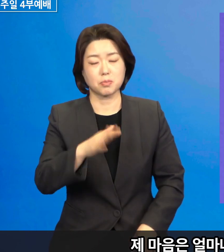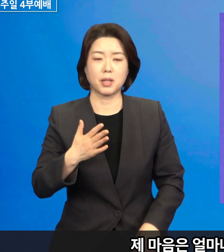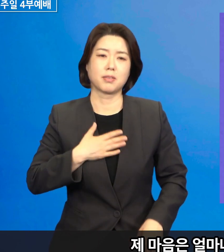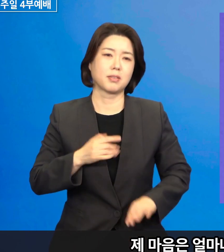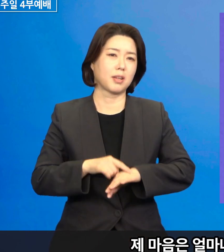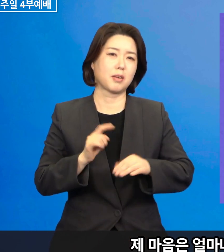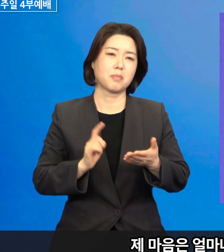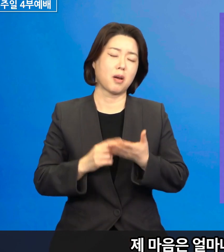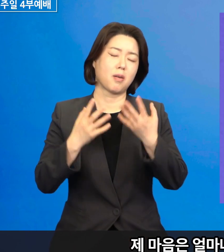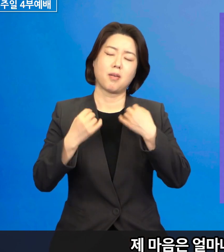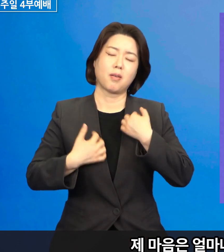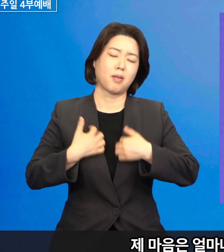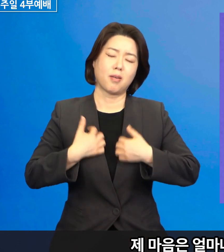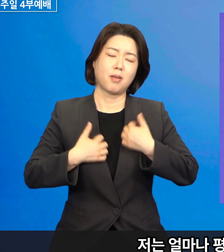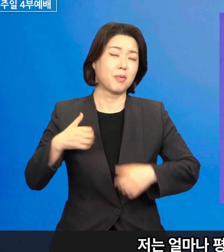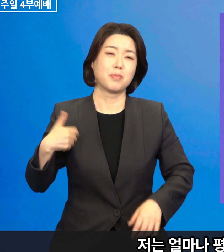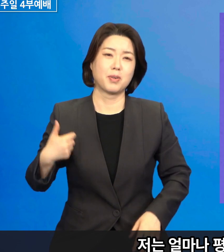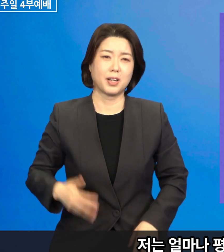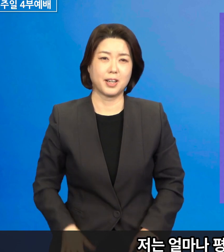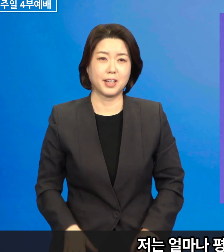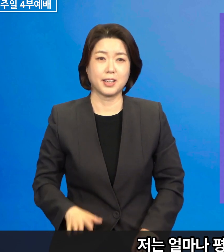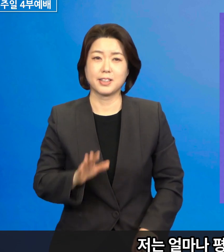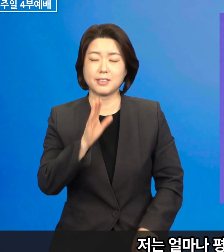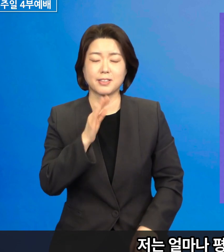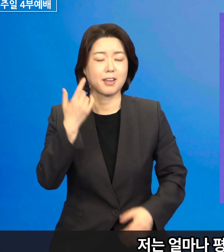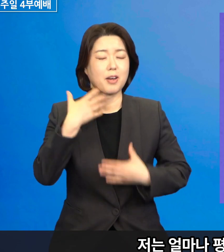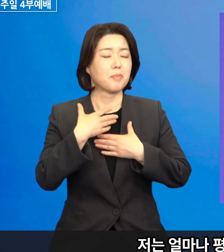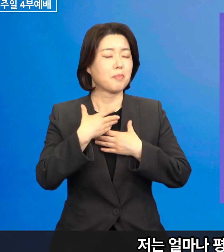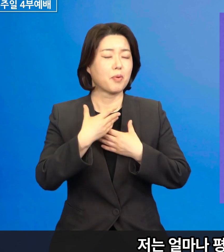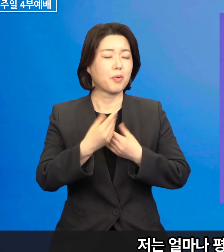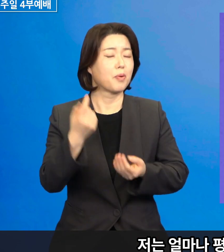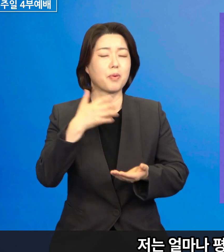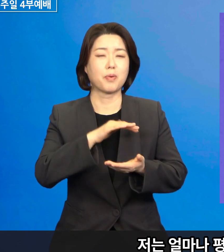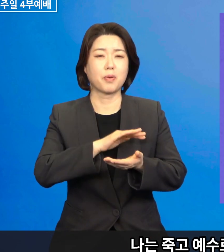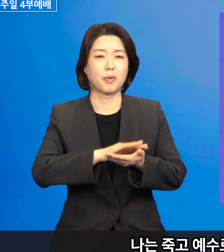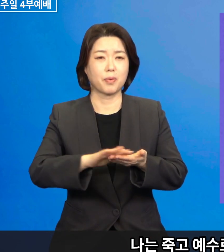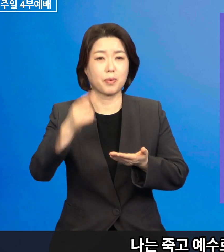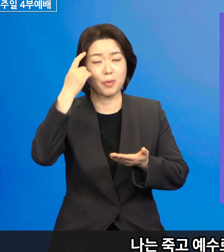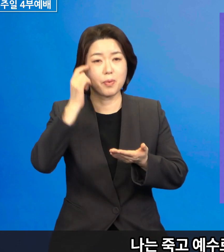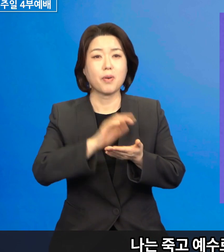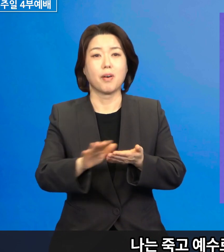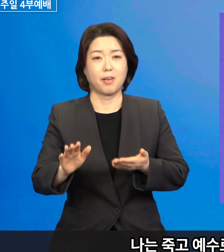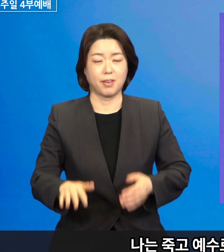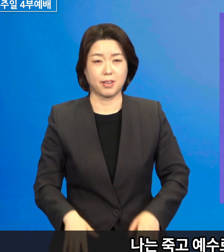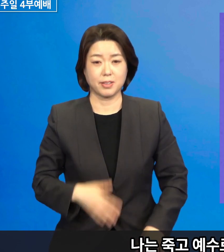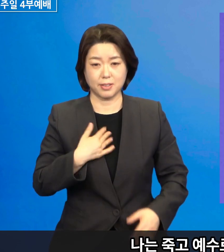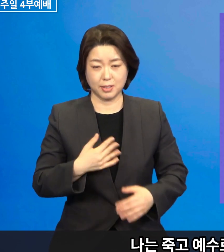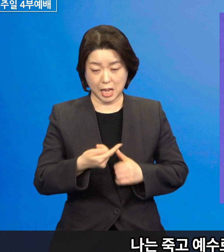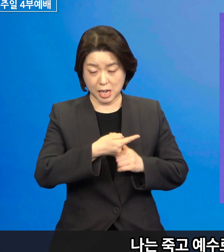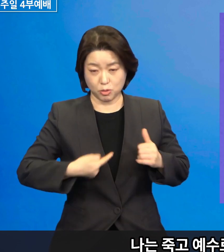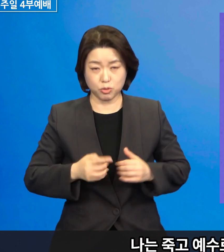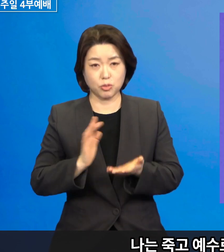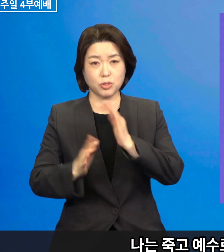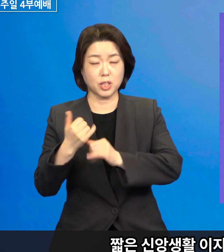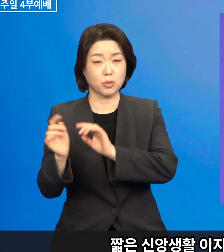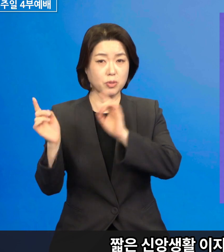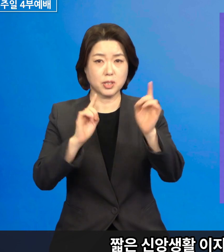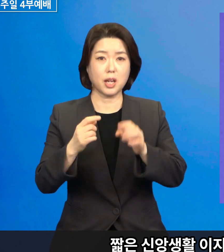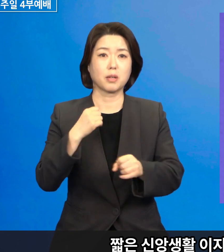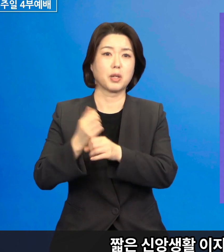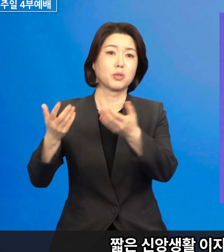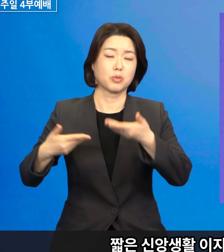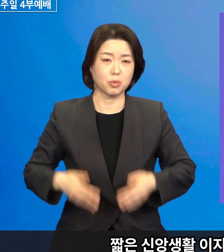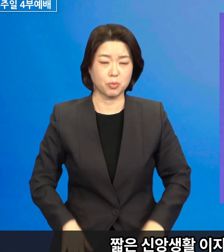마음은 얼마나 기쁜지 모릅니다. 저는 얼마나 평안한지 모릅니다. 나는 죽고 예수로 살게 하셨습니다.